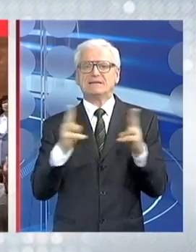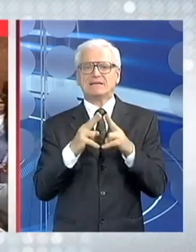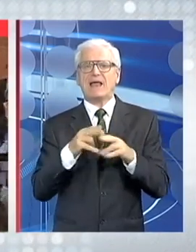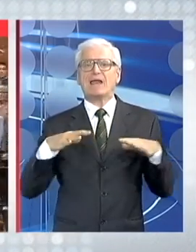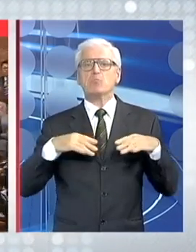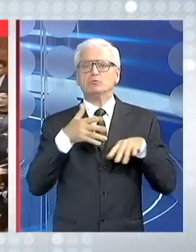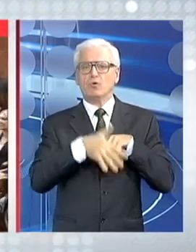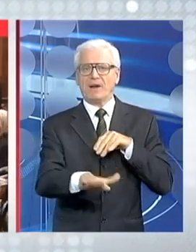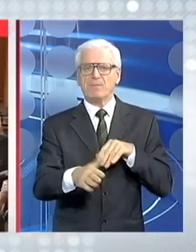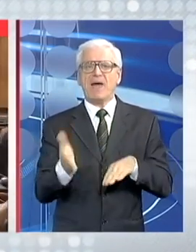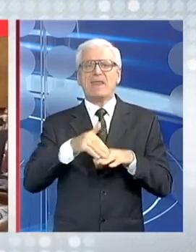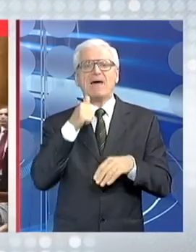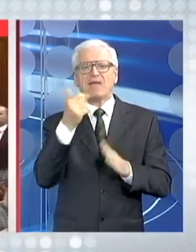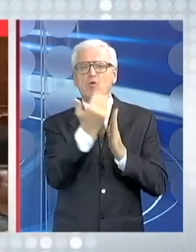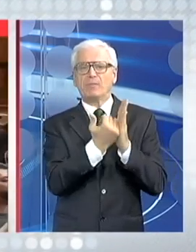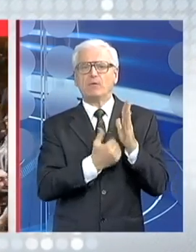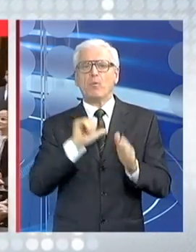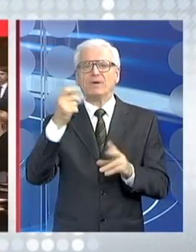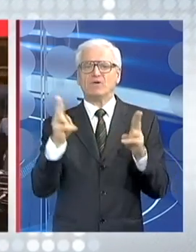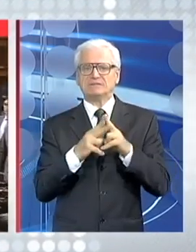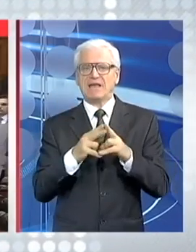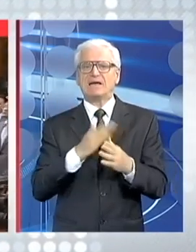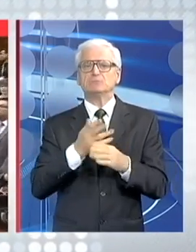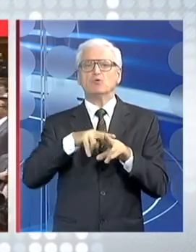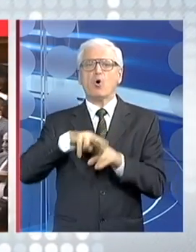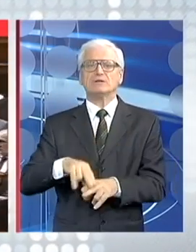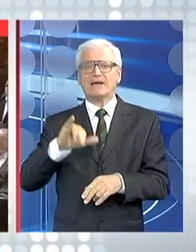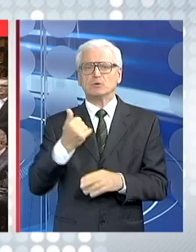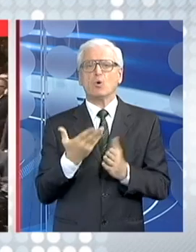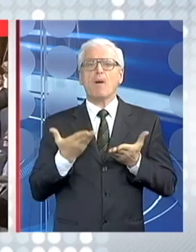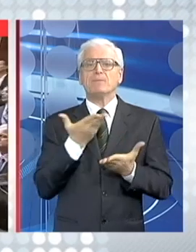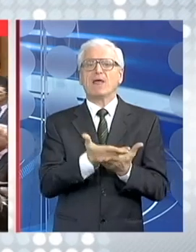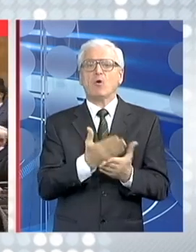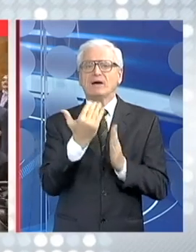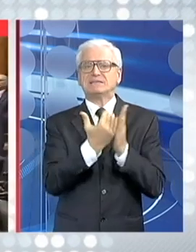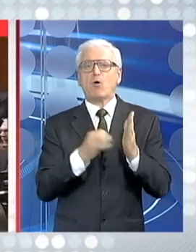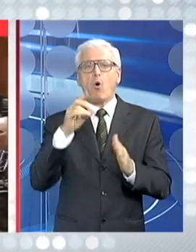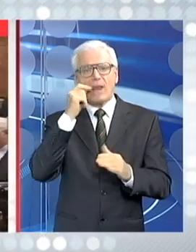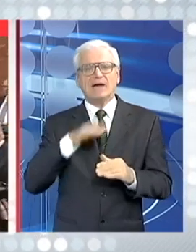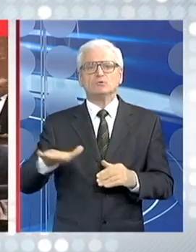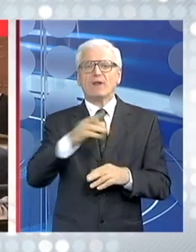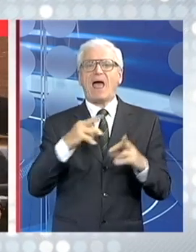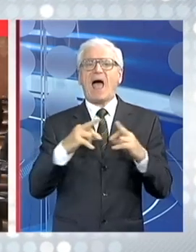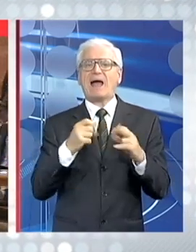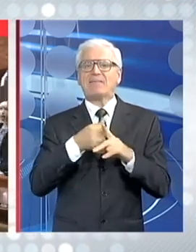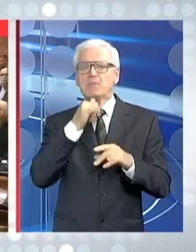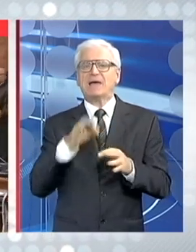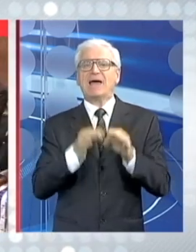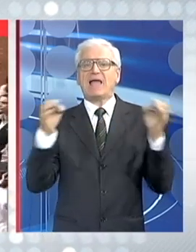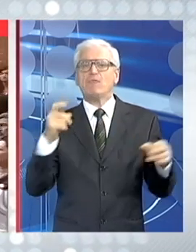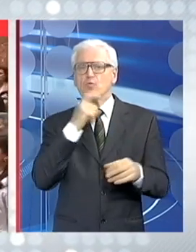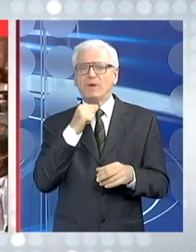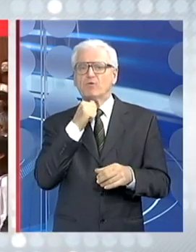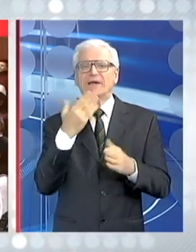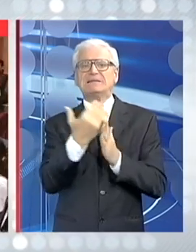Republičkog parlamenta. Na dnevnom redu prve sednice, između ostalog, jesu Predlog zakona o Nacionalnoj akademiji za javnu